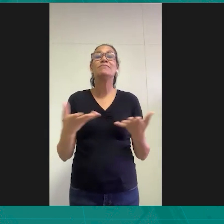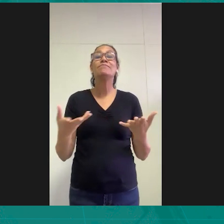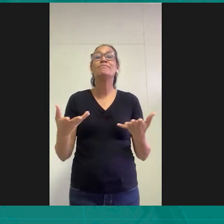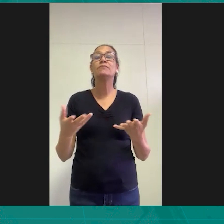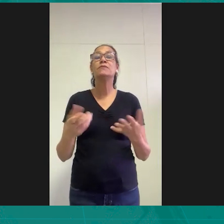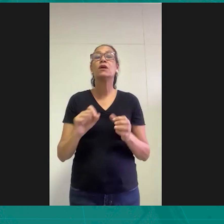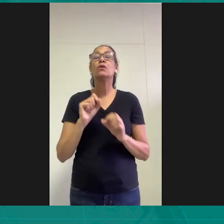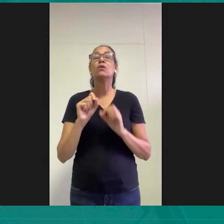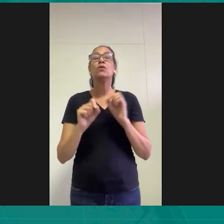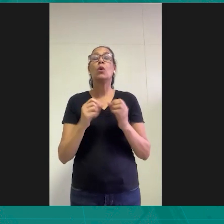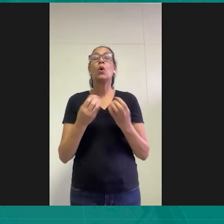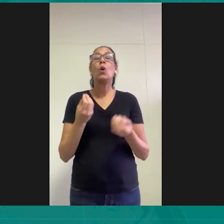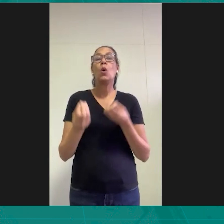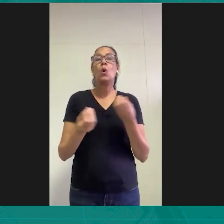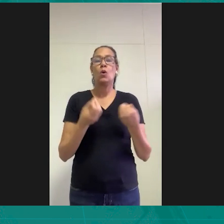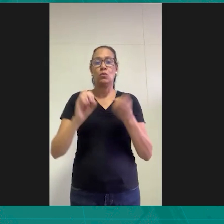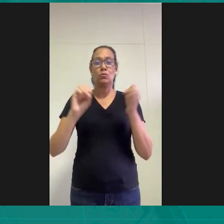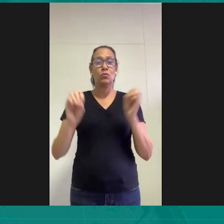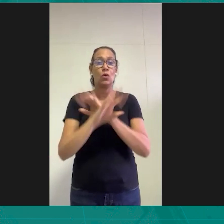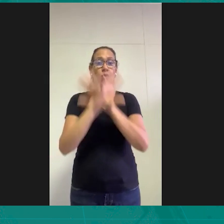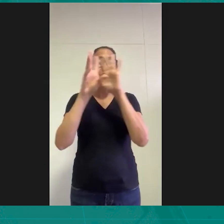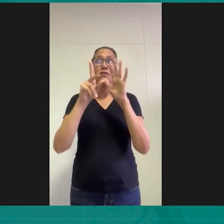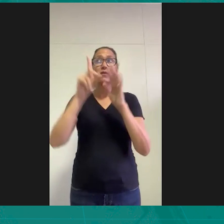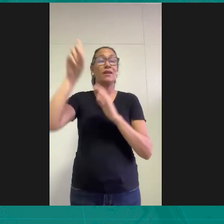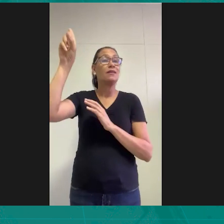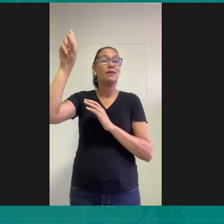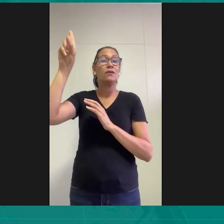você glorifica Deus?